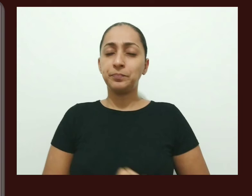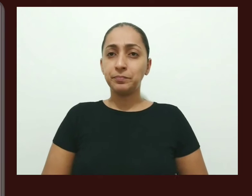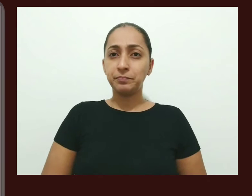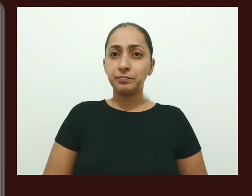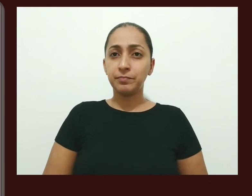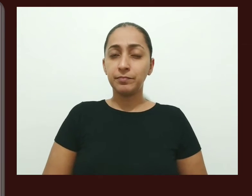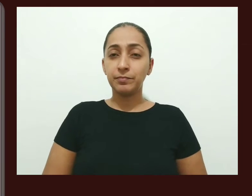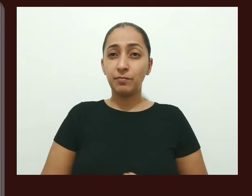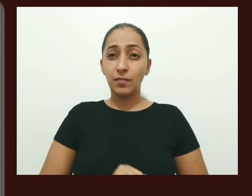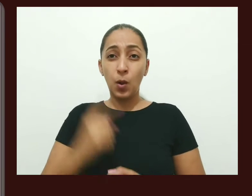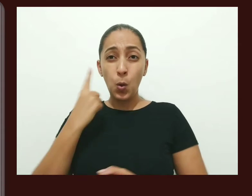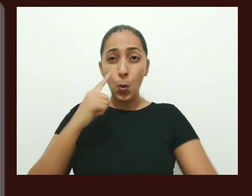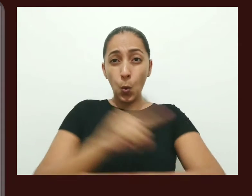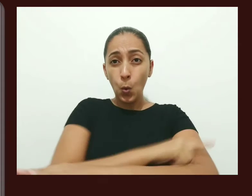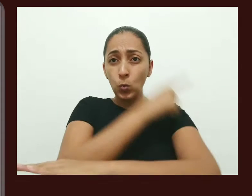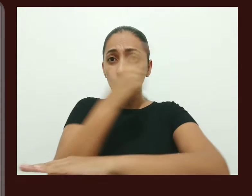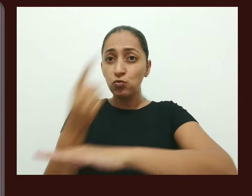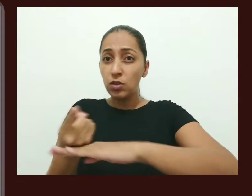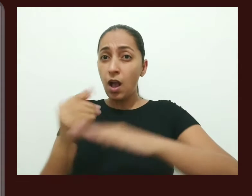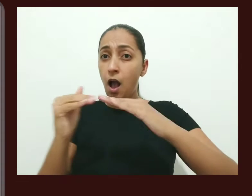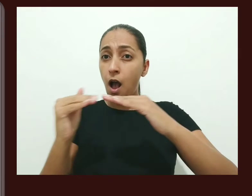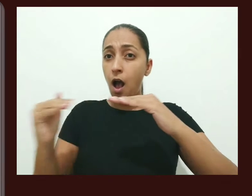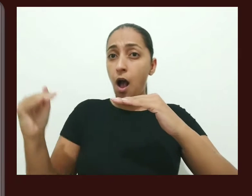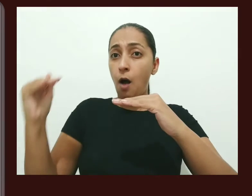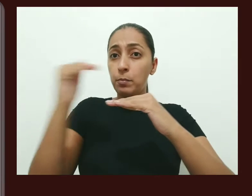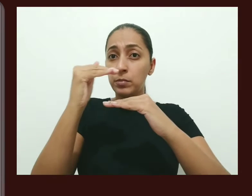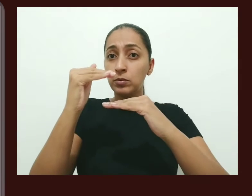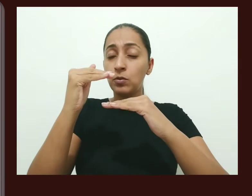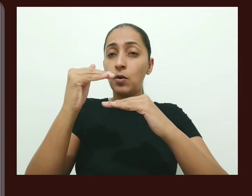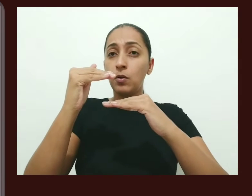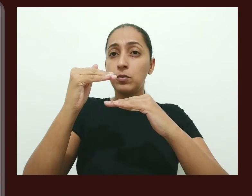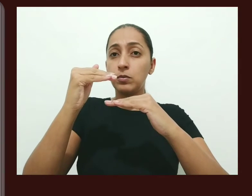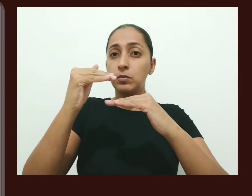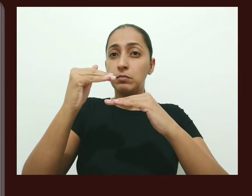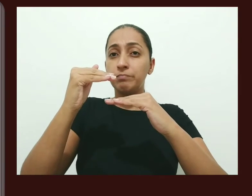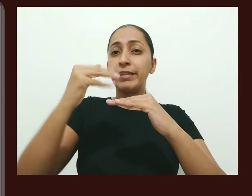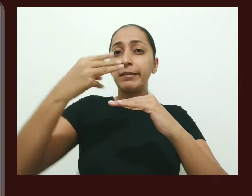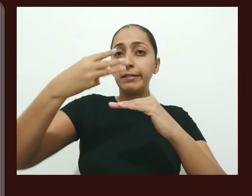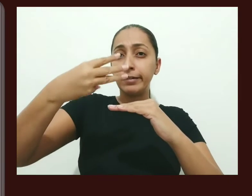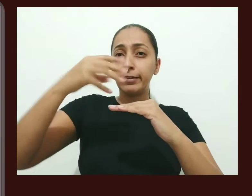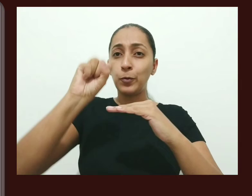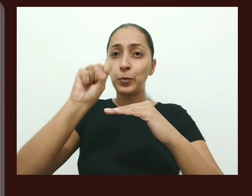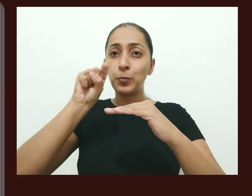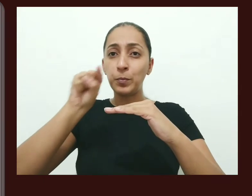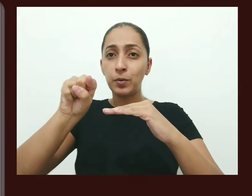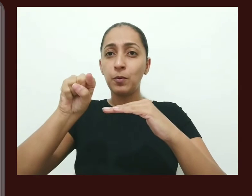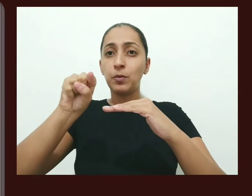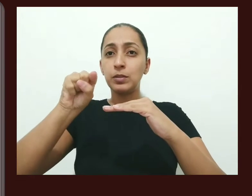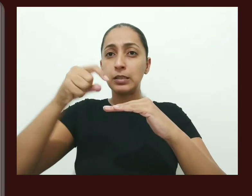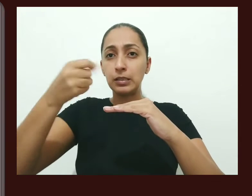1.313.667. Nas últimas 24 horas foram registradas